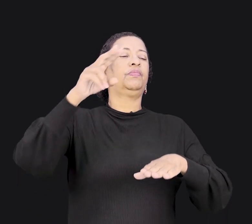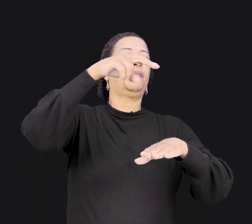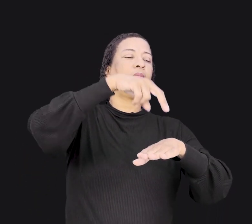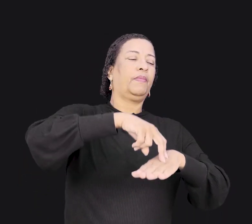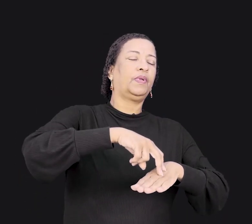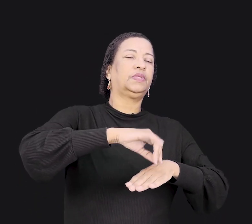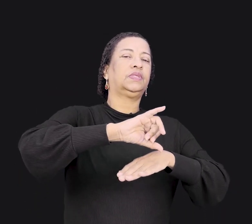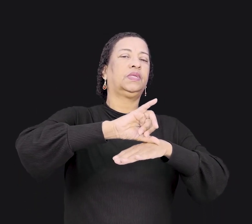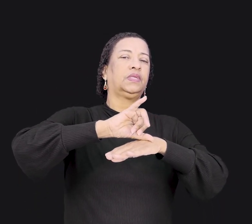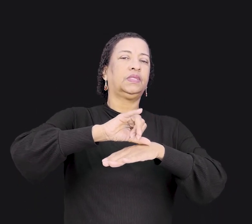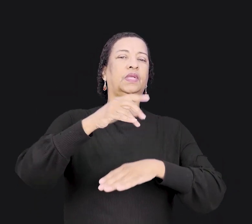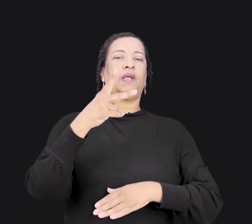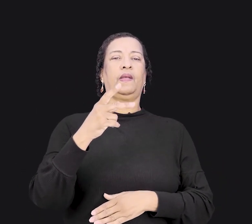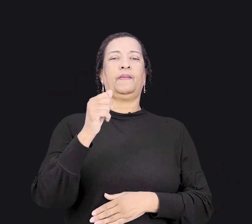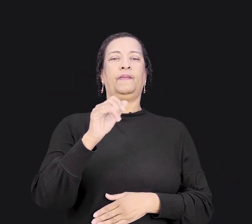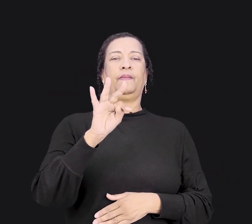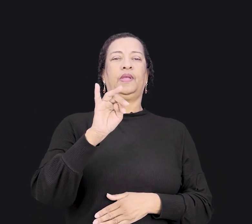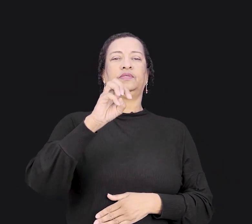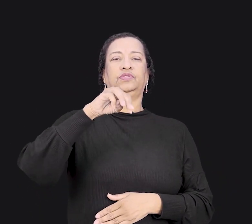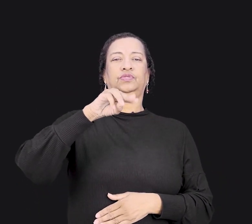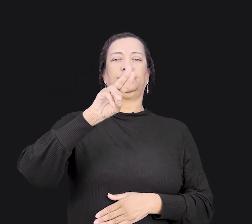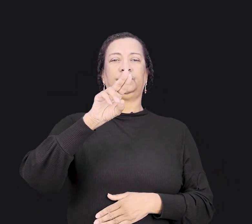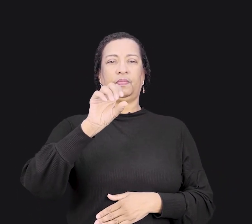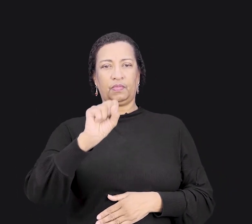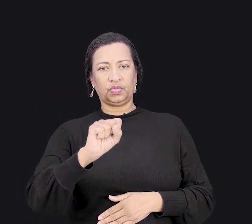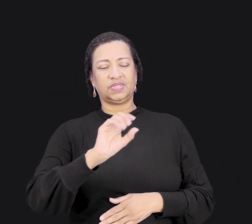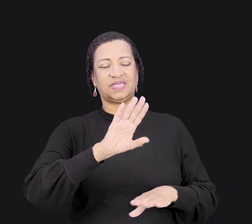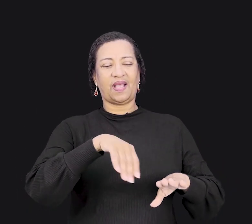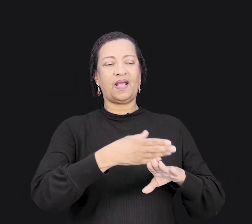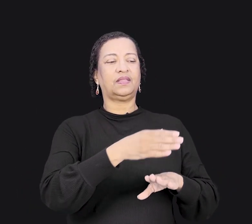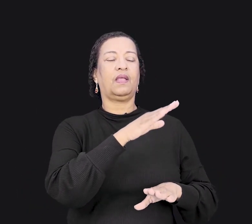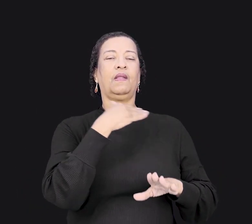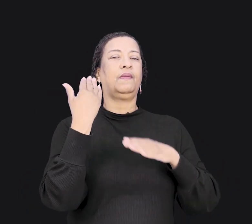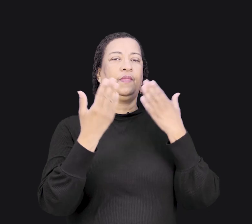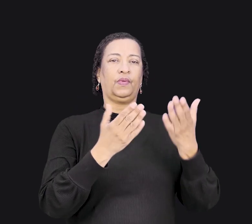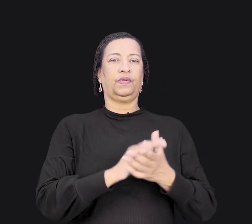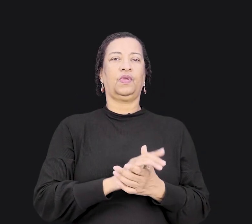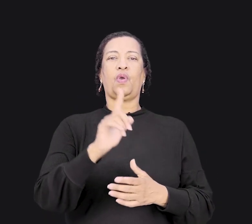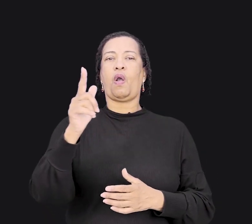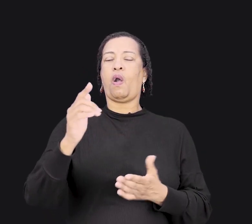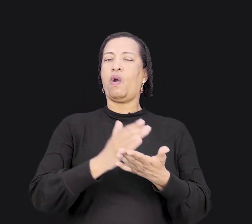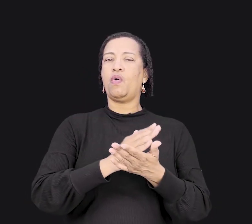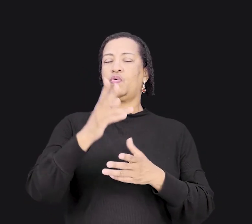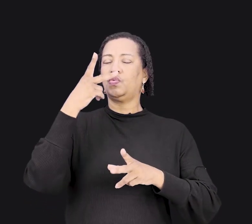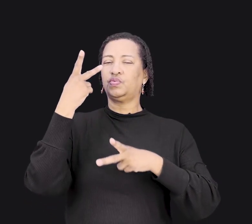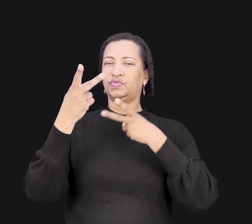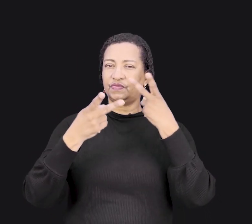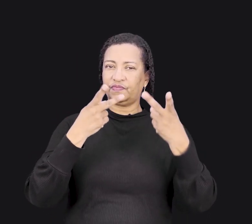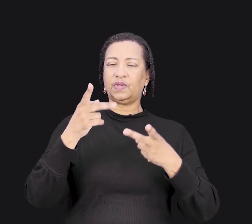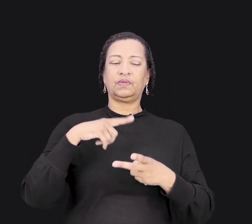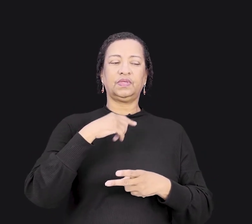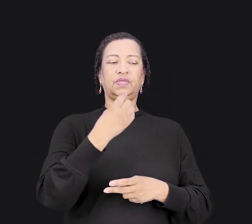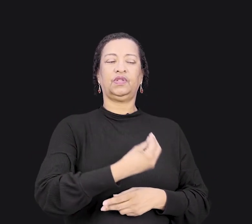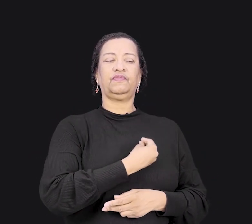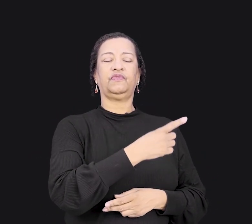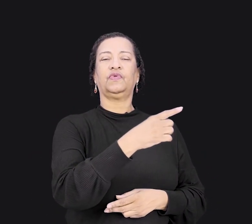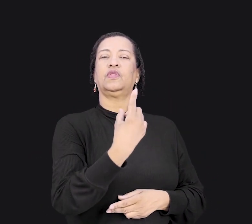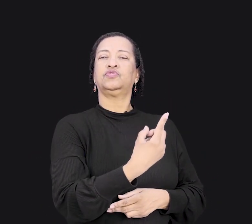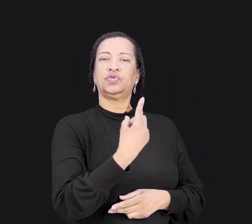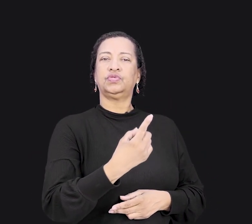até que ele morresse por lá. Alguns dizem que ele ficou lá sozinho, outros que trabalhou nas minas de sal,